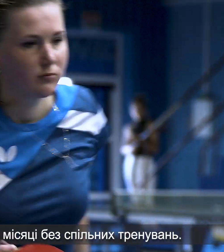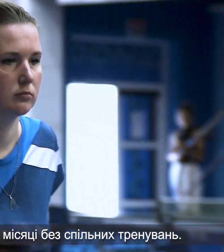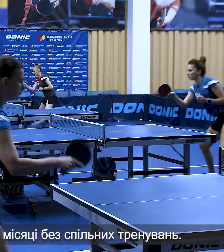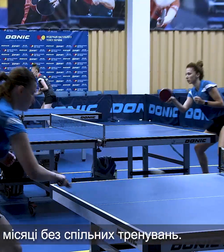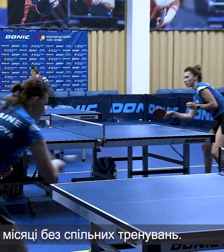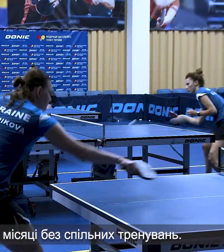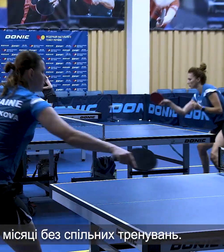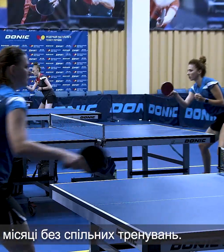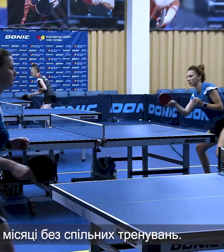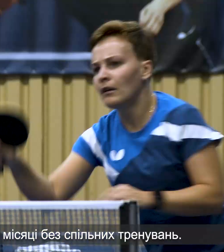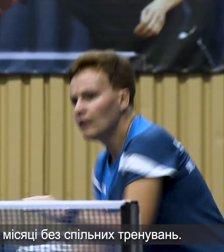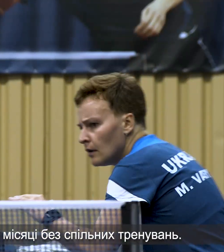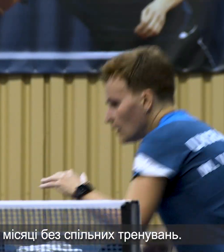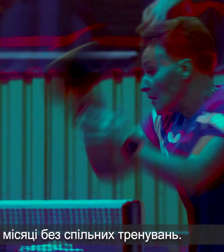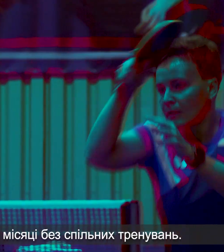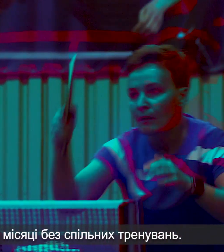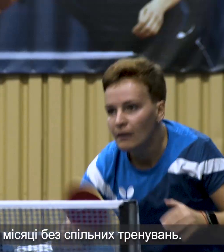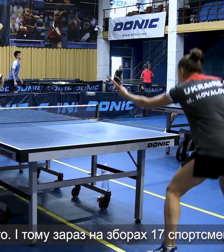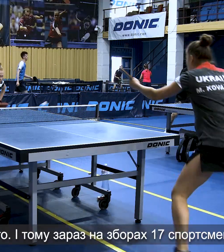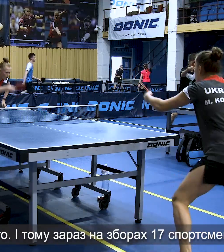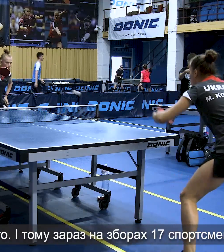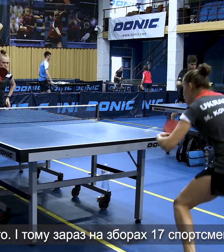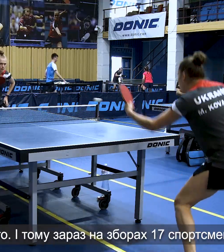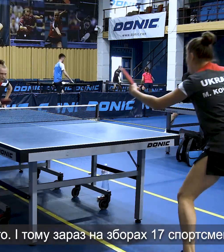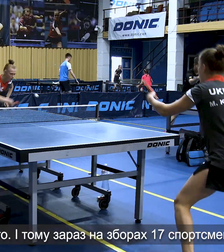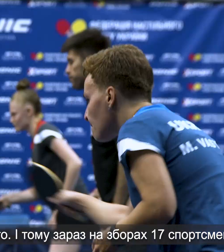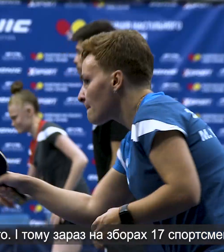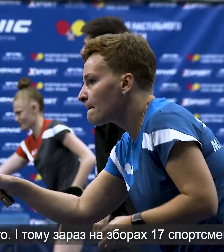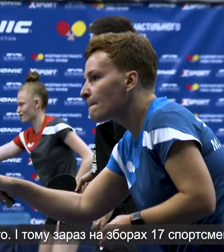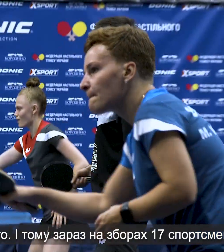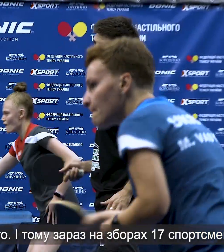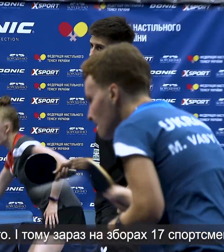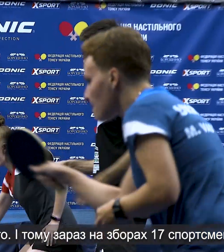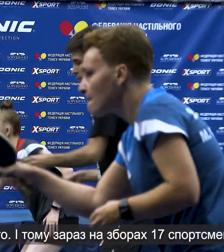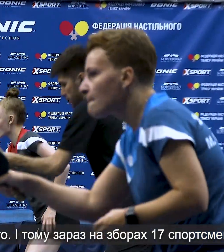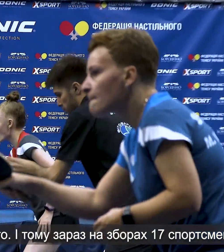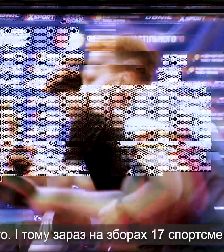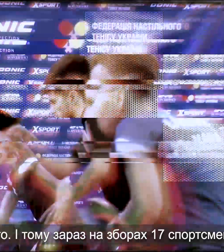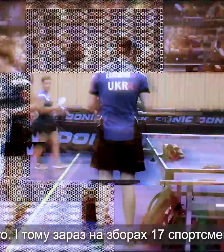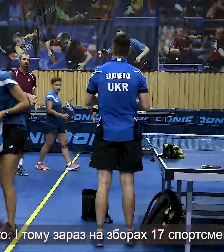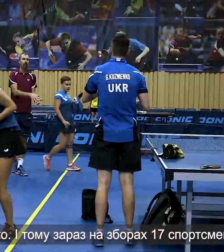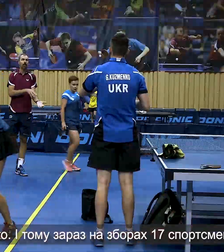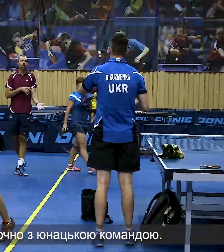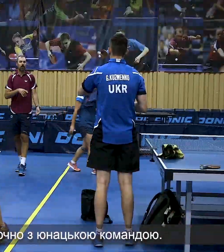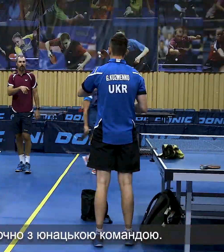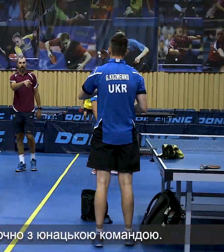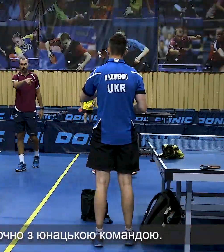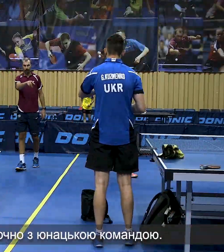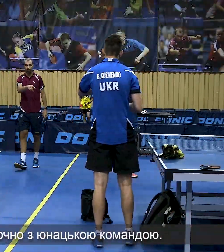Понад 4 місяці без спільних тренувань. Це досить непросто, і тому зараз на зборах 17 спортсменів, включно з юнацькою